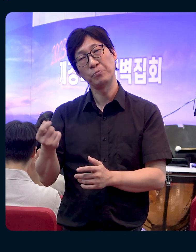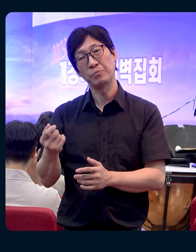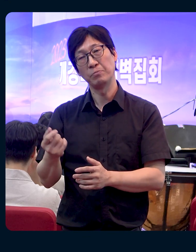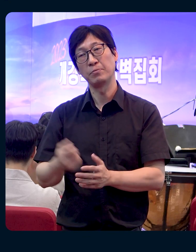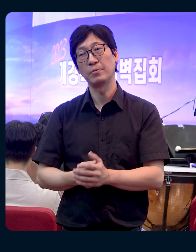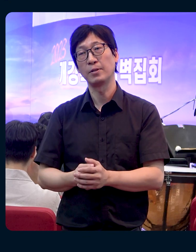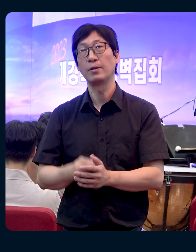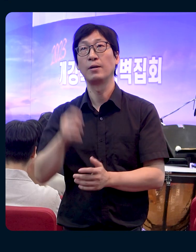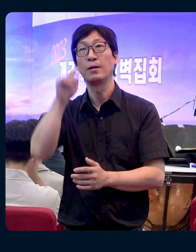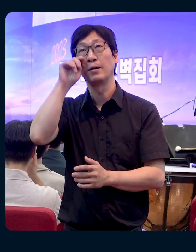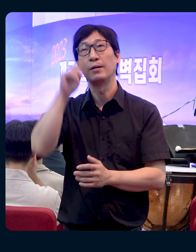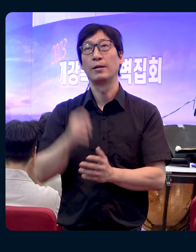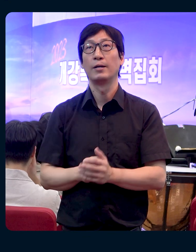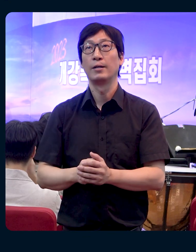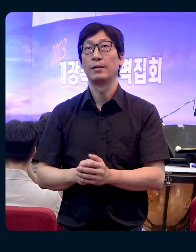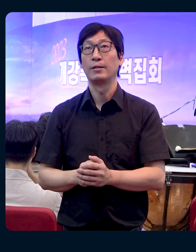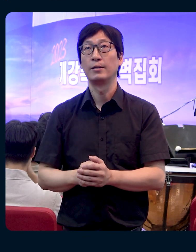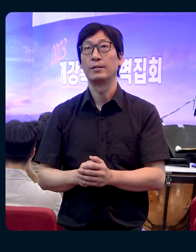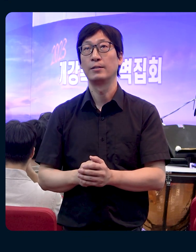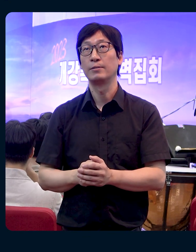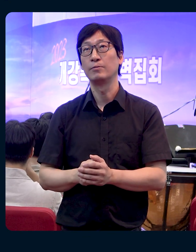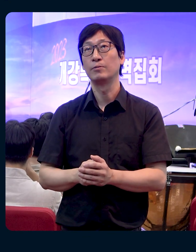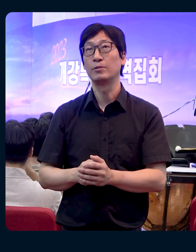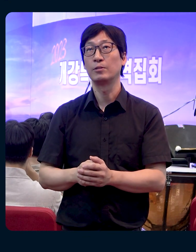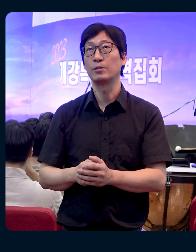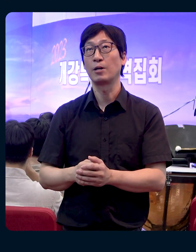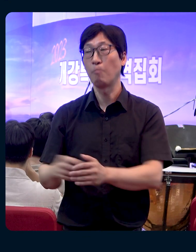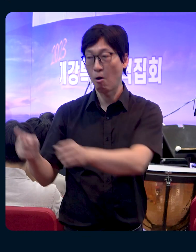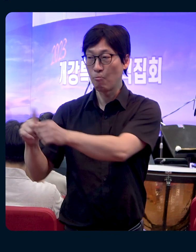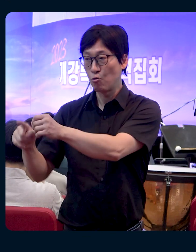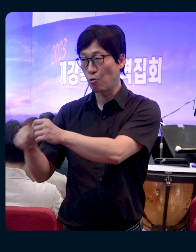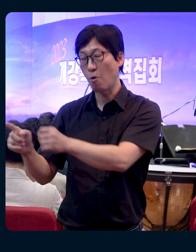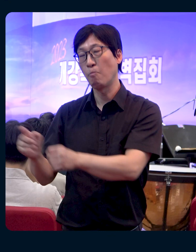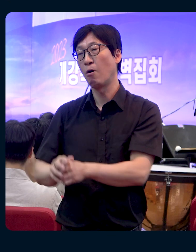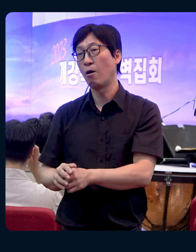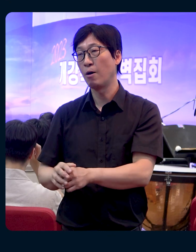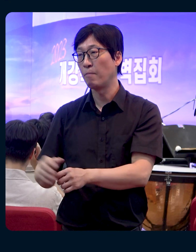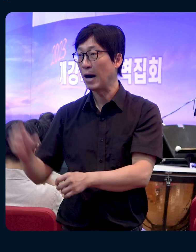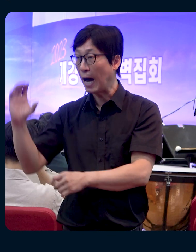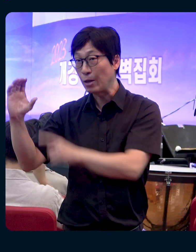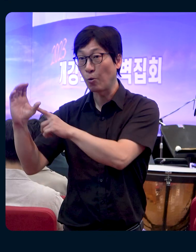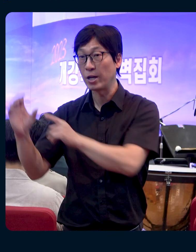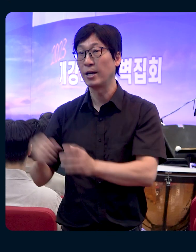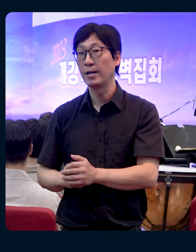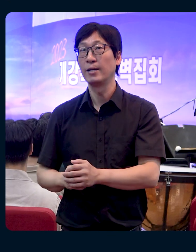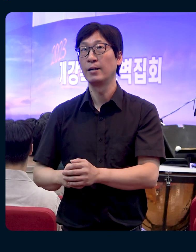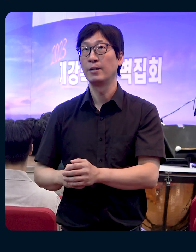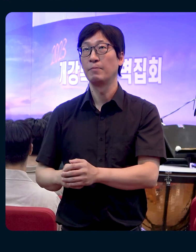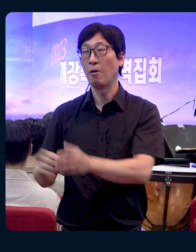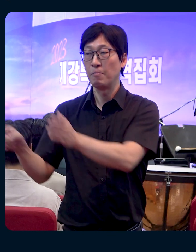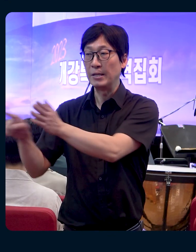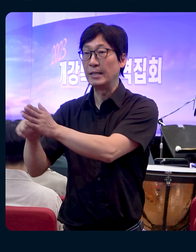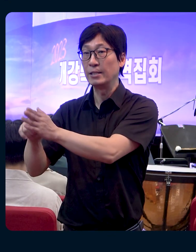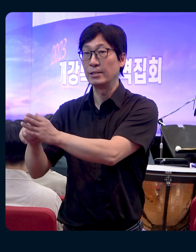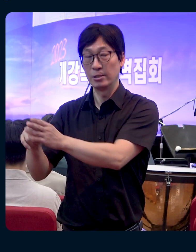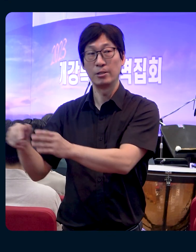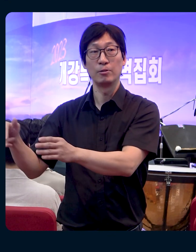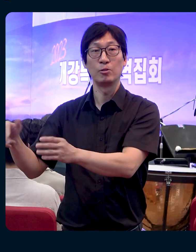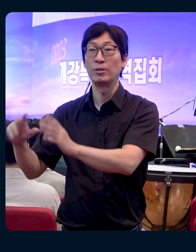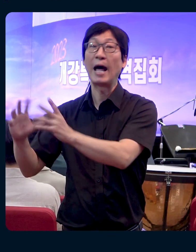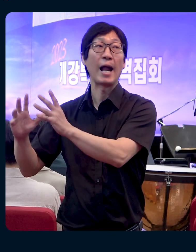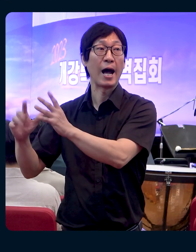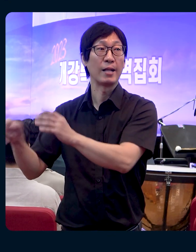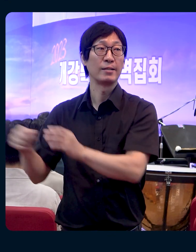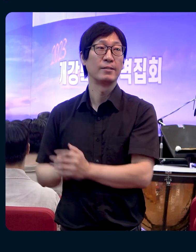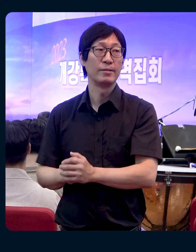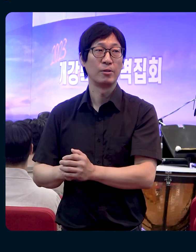구교도 들어갑니다. 그러니까 개신교 아닌 구교도 들어가는 거죠. 캐톨릭 국가까지 포함해서 그런 다른